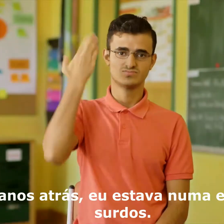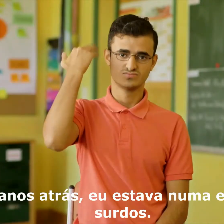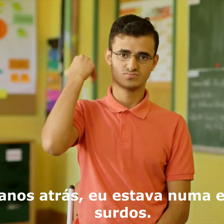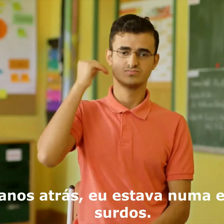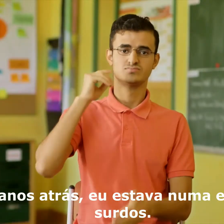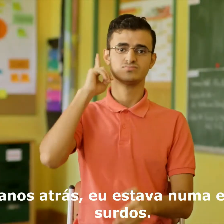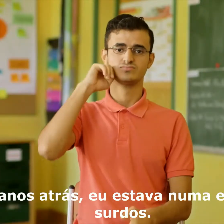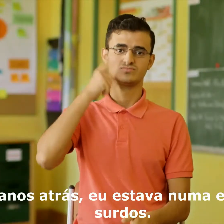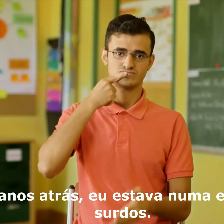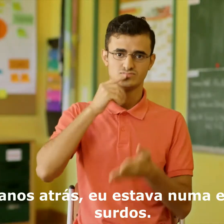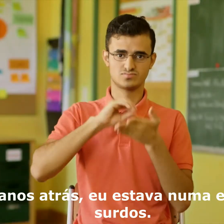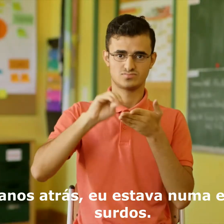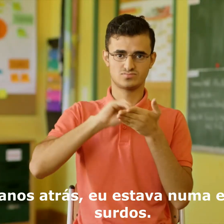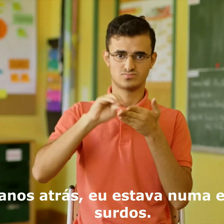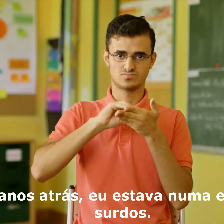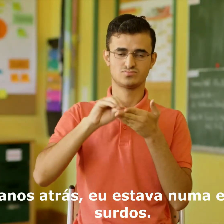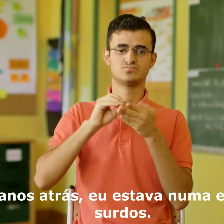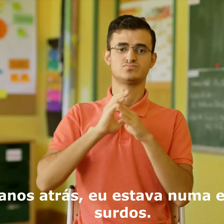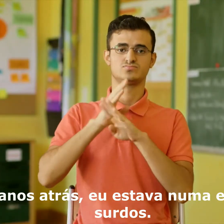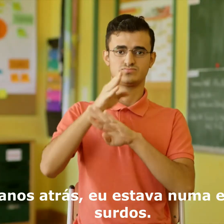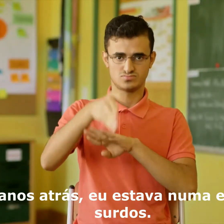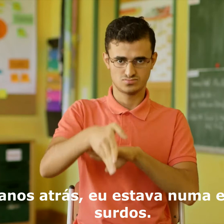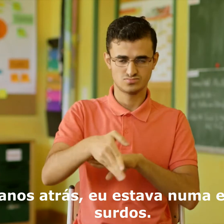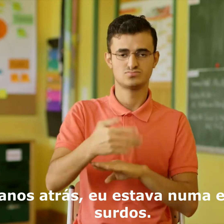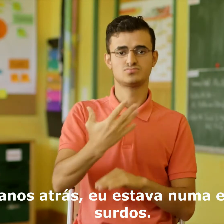Há 5 anos atrás, eu estava numa escola de surdos.